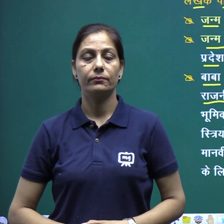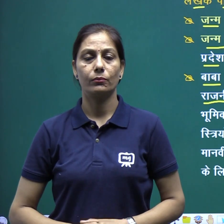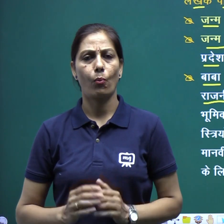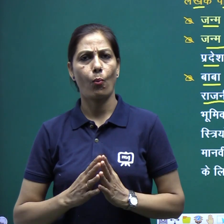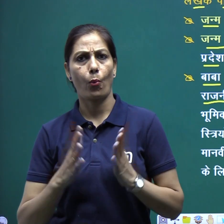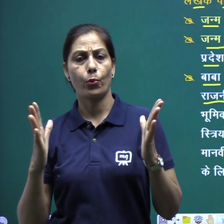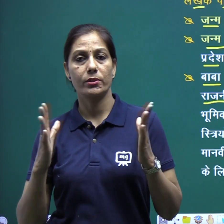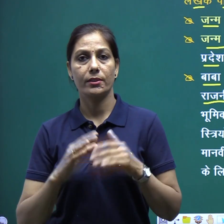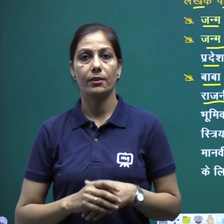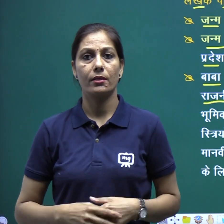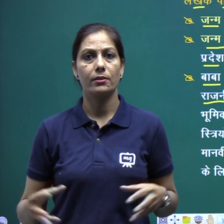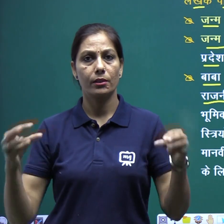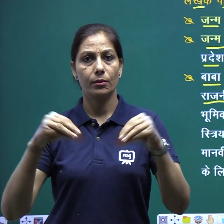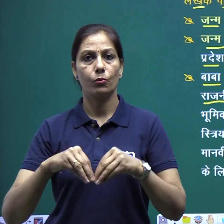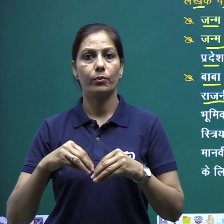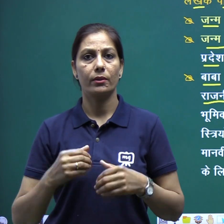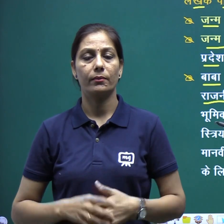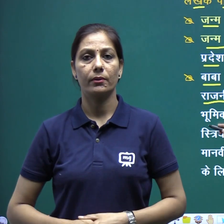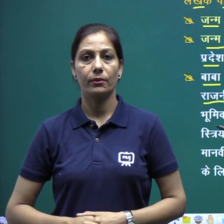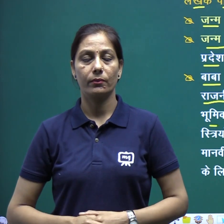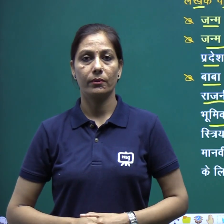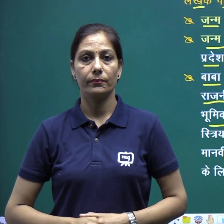बेहद सक्रिय भूमिका निभाते हुए